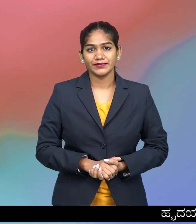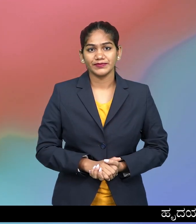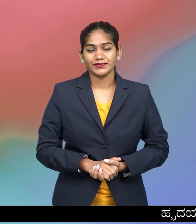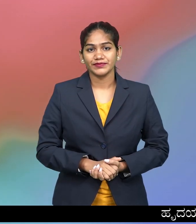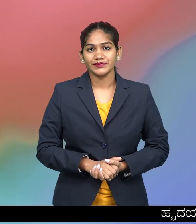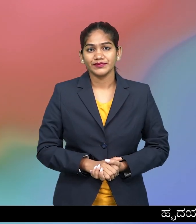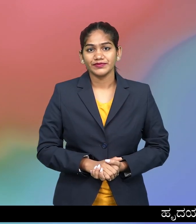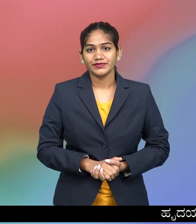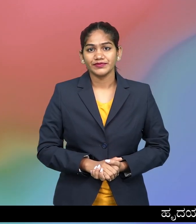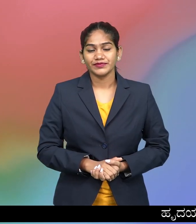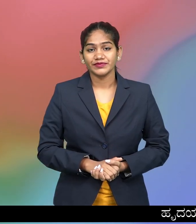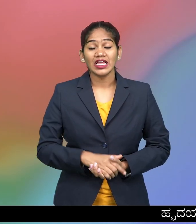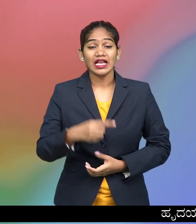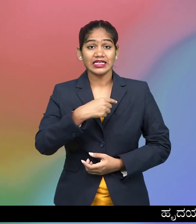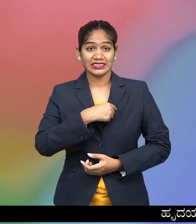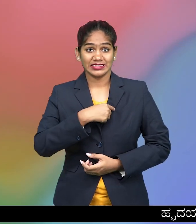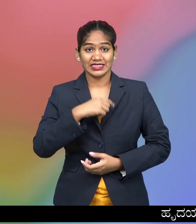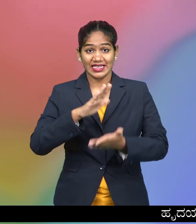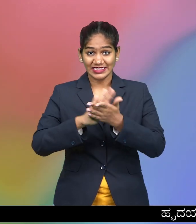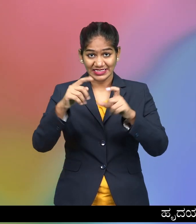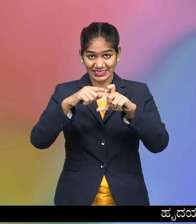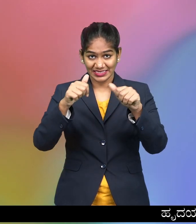ಹೃದಯ ರಕ್ತನಾಳದ ಕಾಯಿಲೆಗಳು,